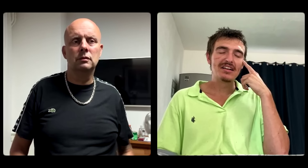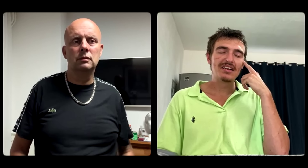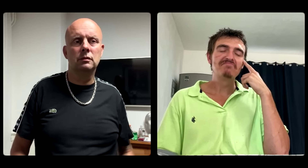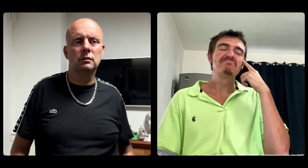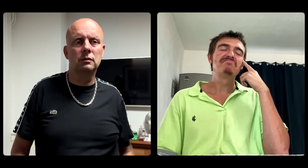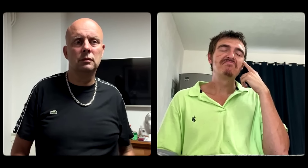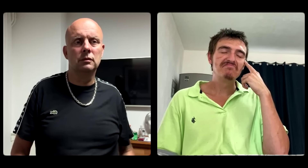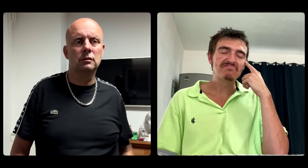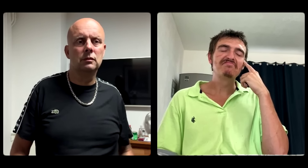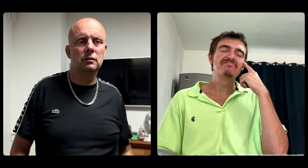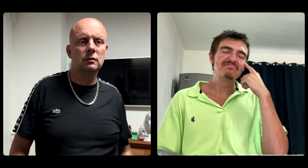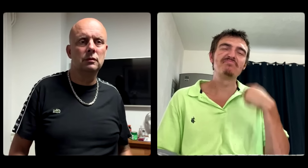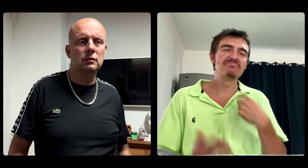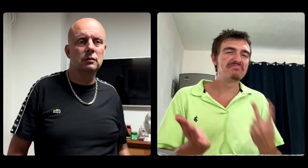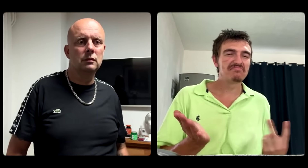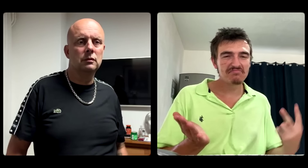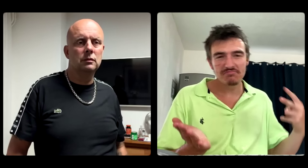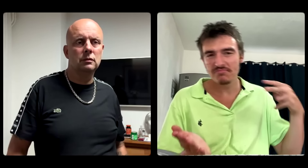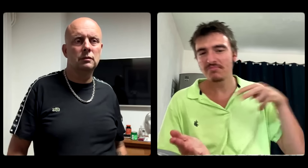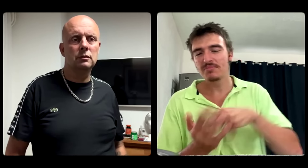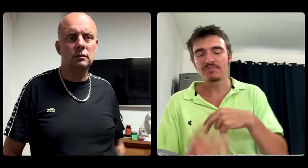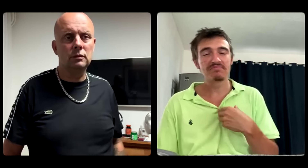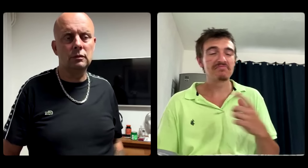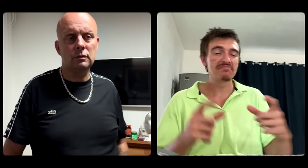Onder een niveau.